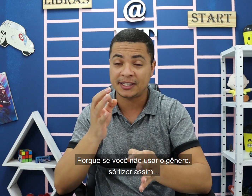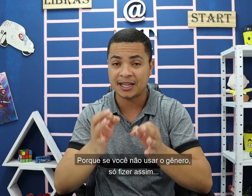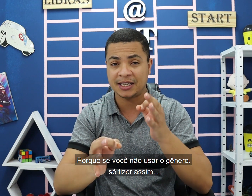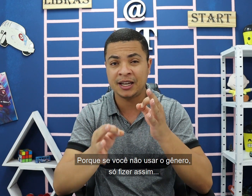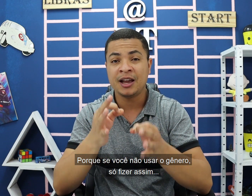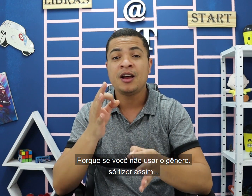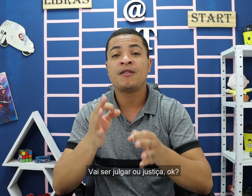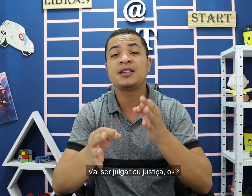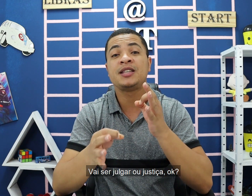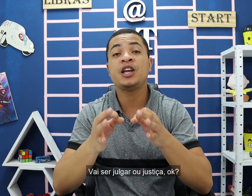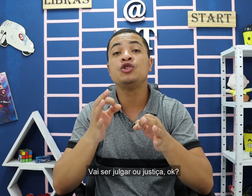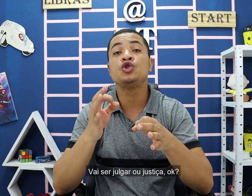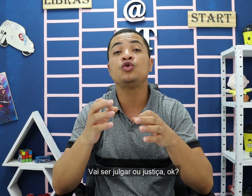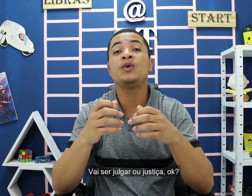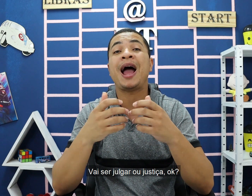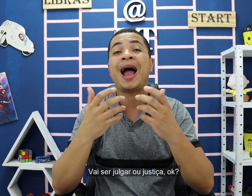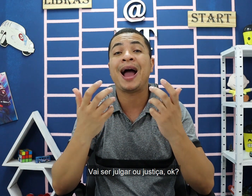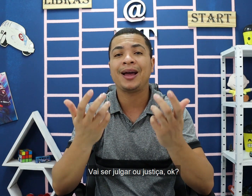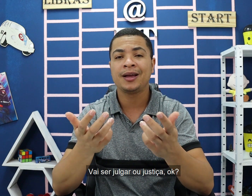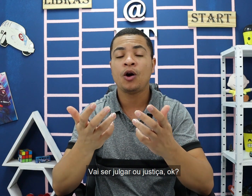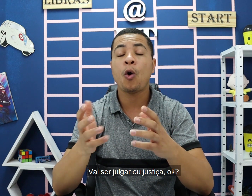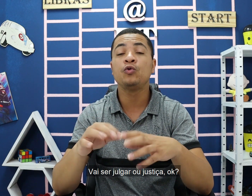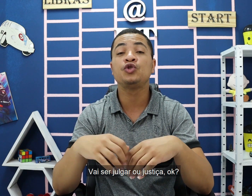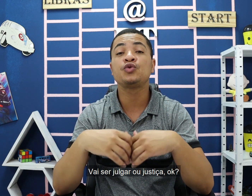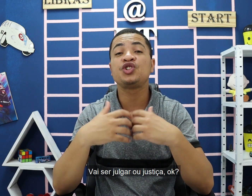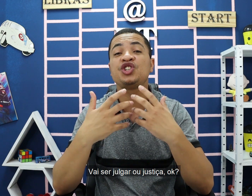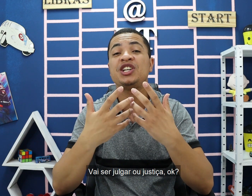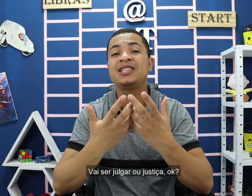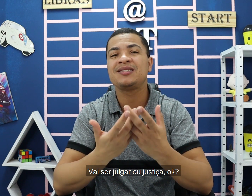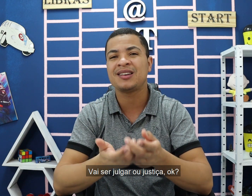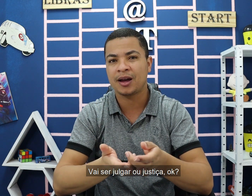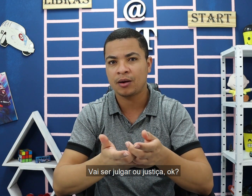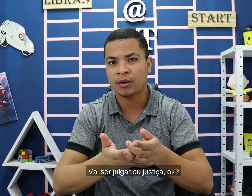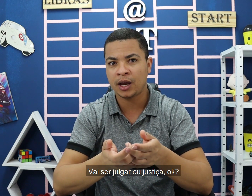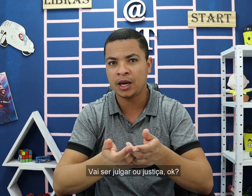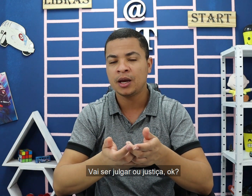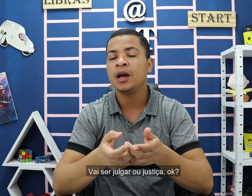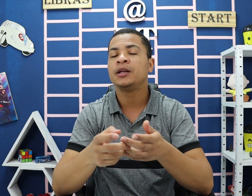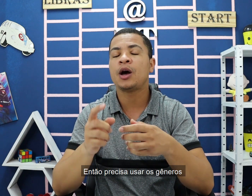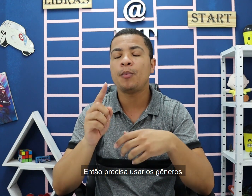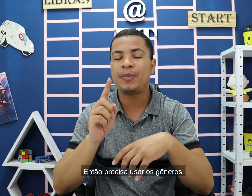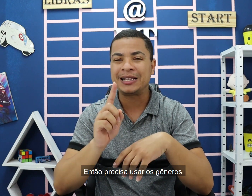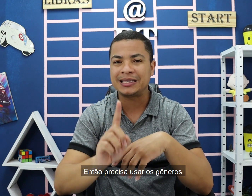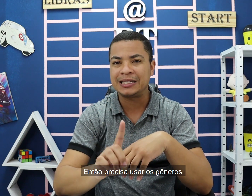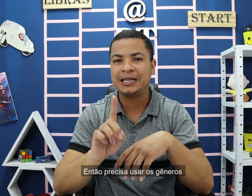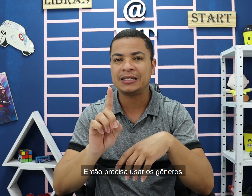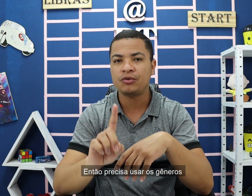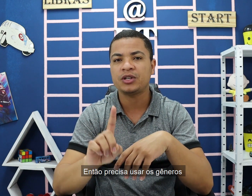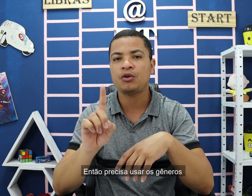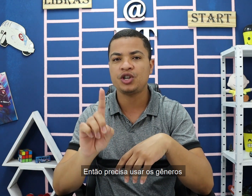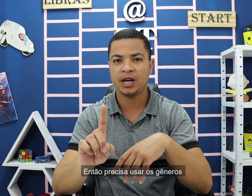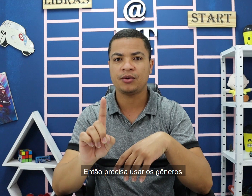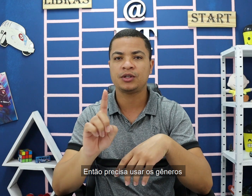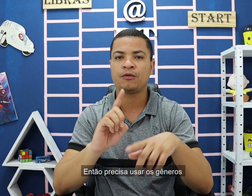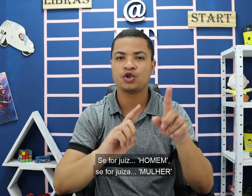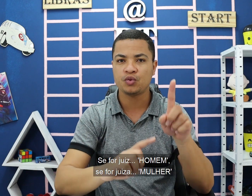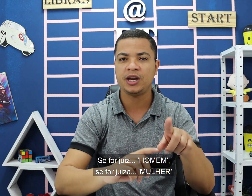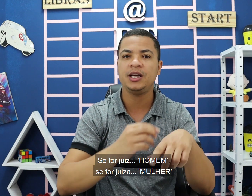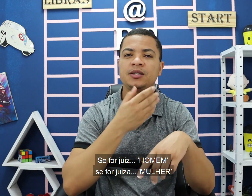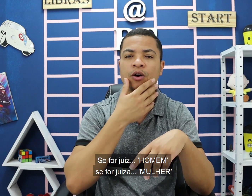fizer assim, vai ser julgar ou justiça, ok? Então, precisa usar o gênero. Se for juiz,